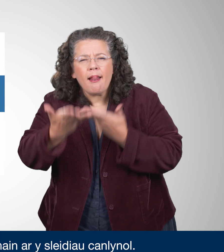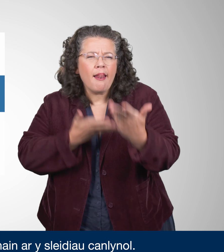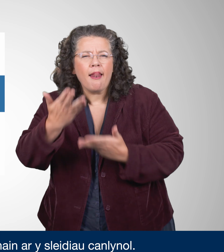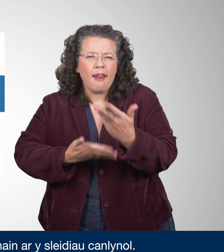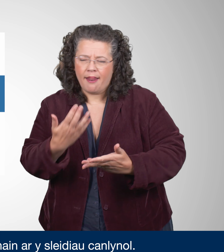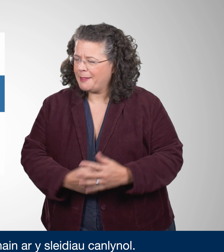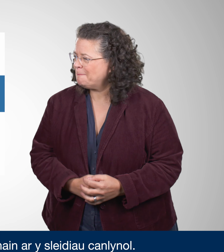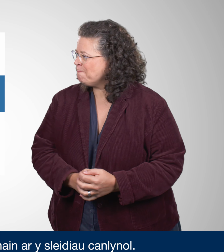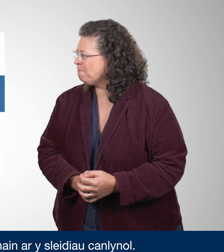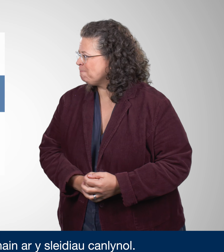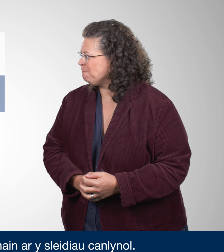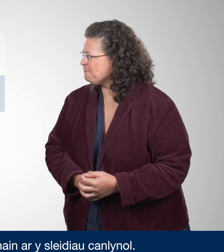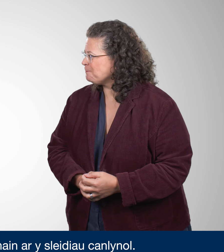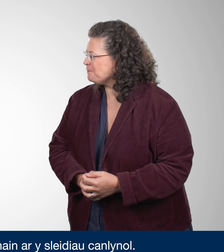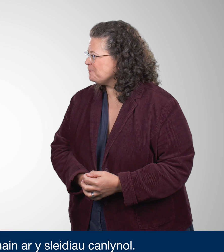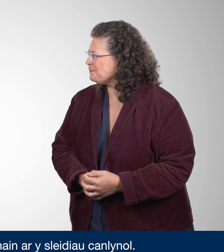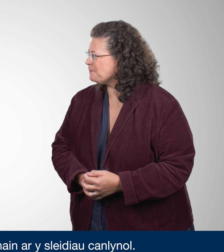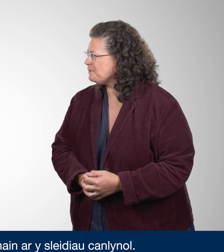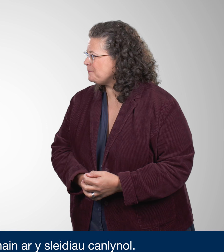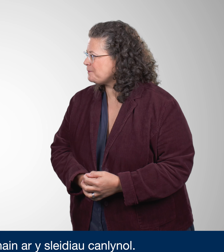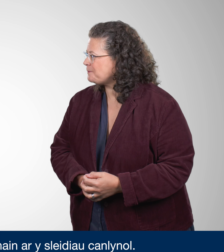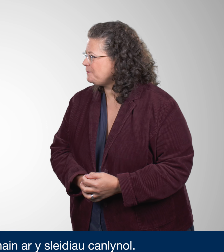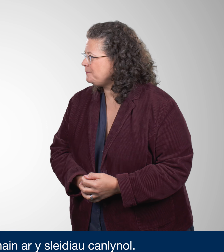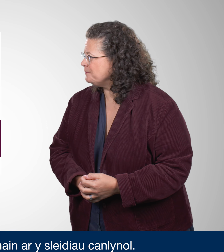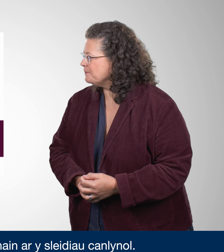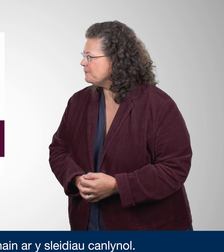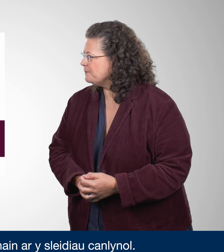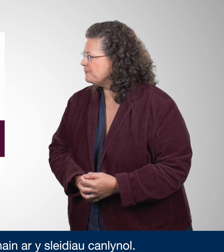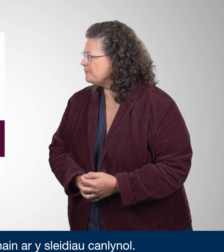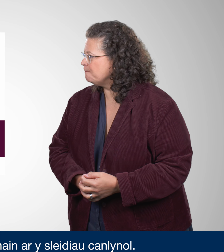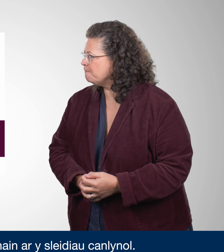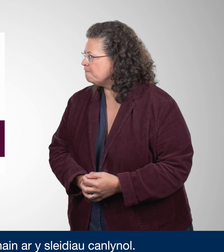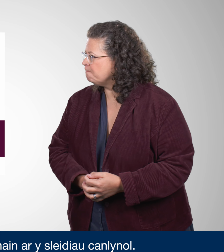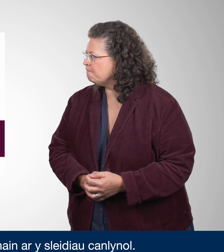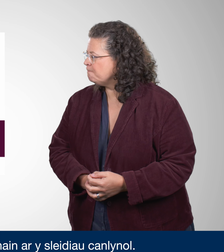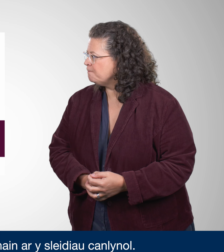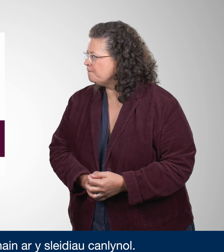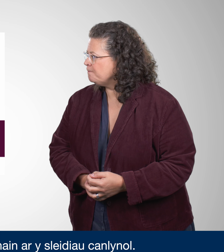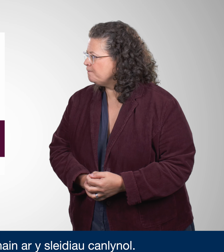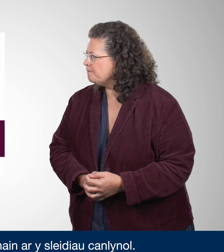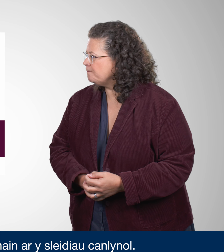Byddwn yn manylu mwy ar y rhain ar y sleidiau canlynol.